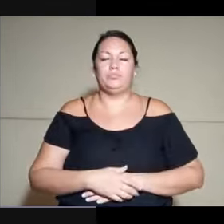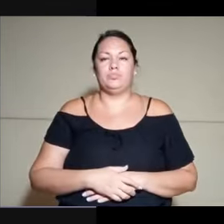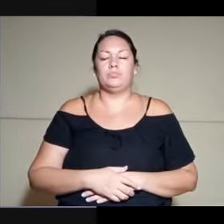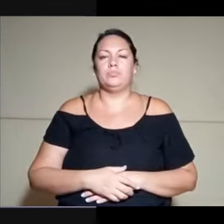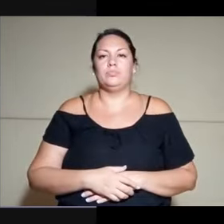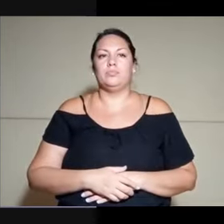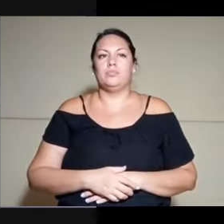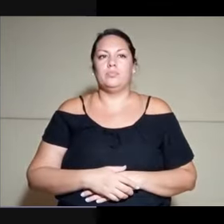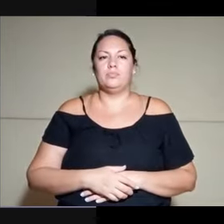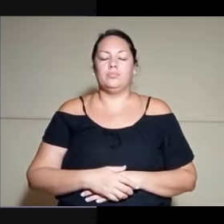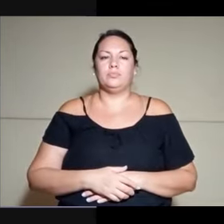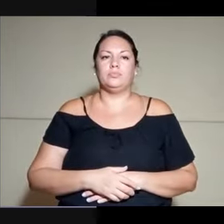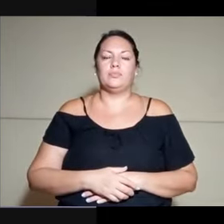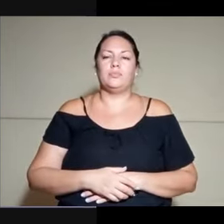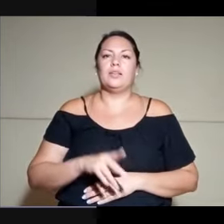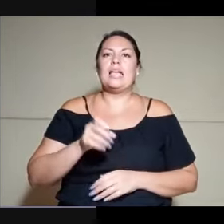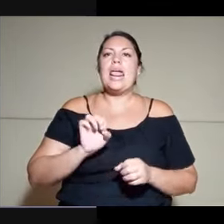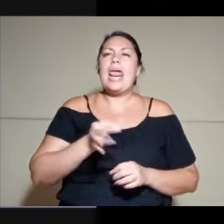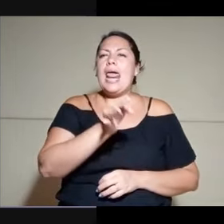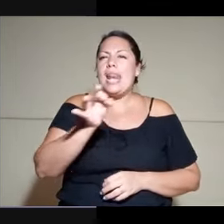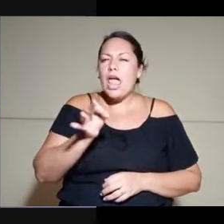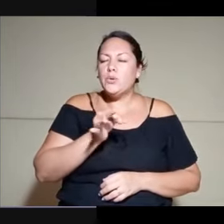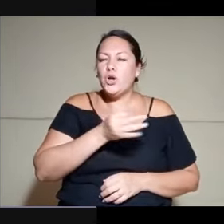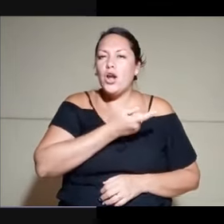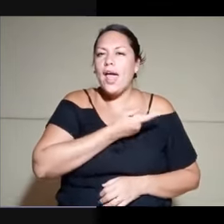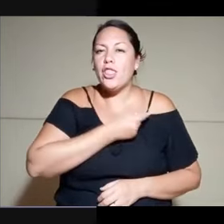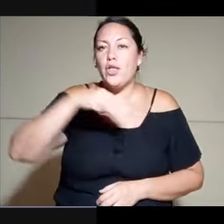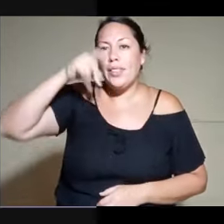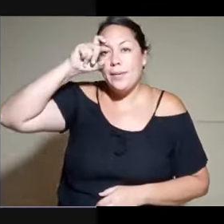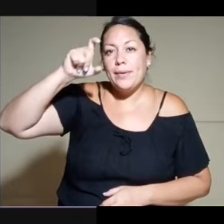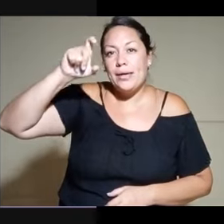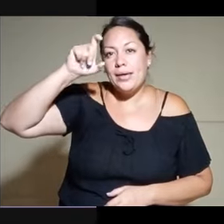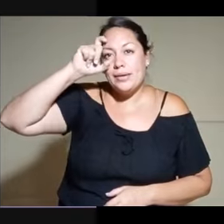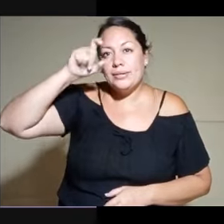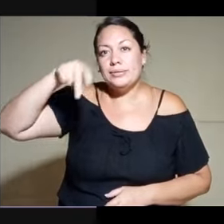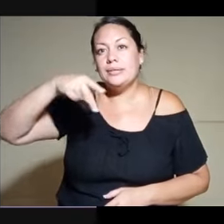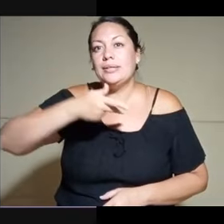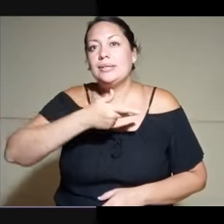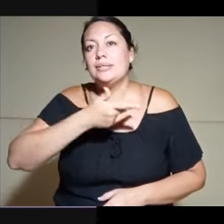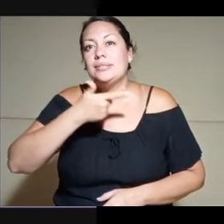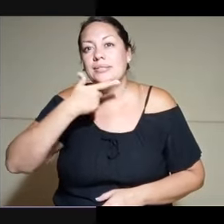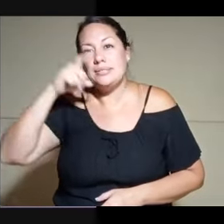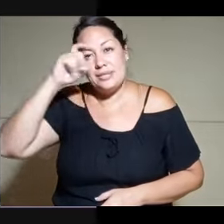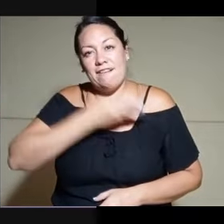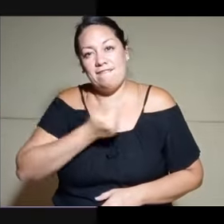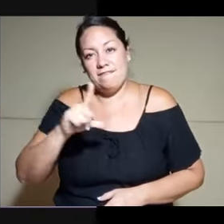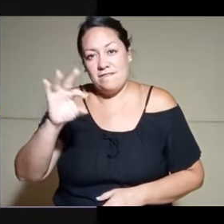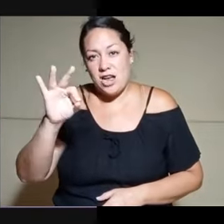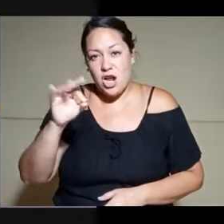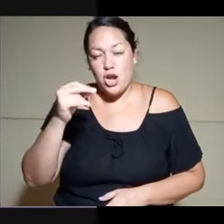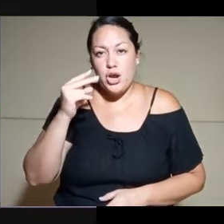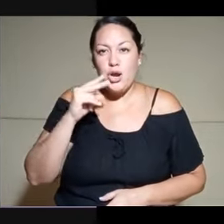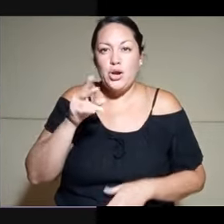Entonces, los superiores con la visión y los inferiores con la audición. Es decir, son neuronas que están en